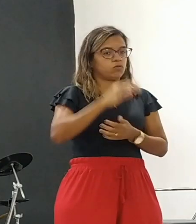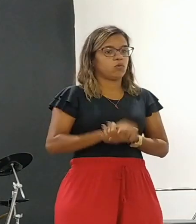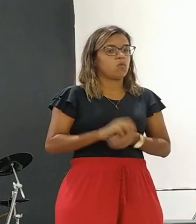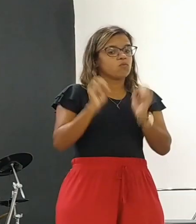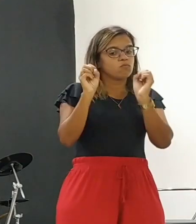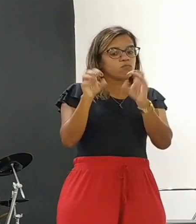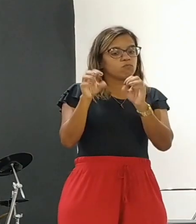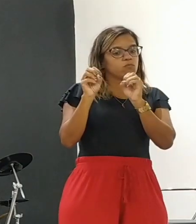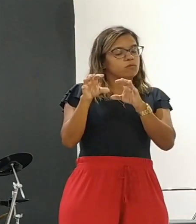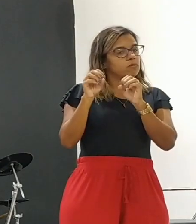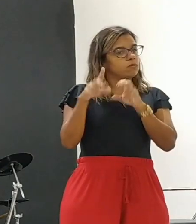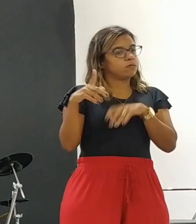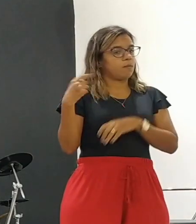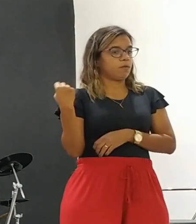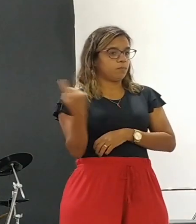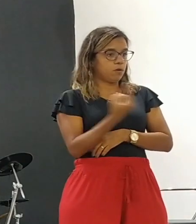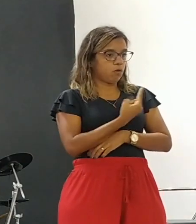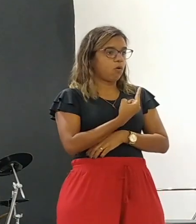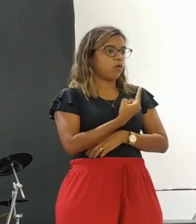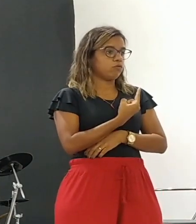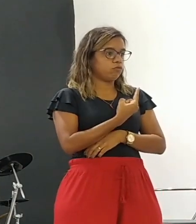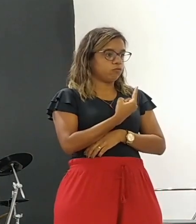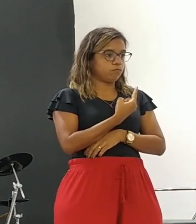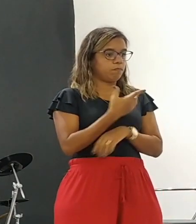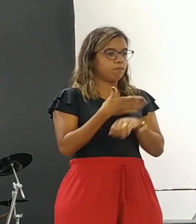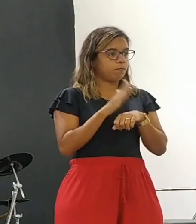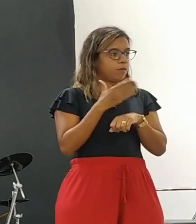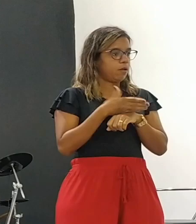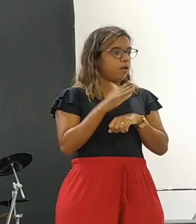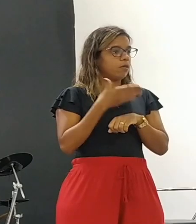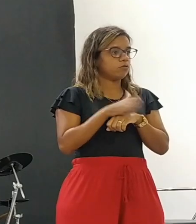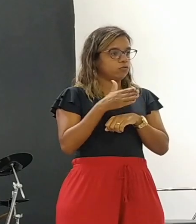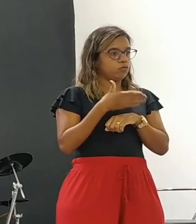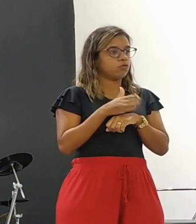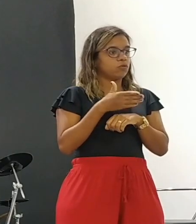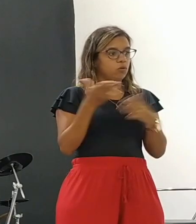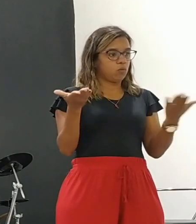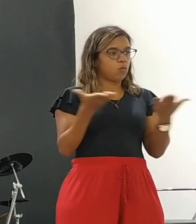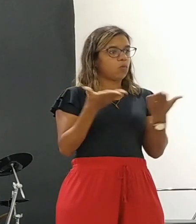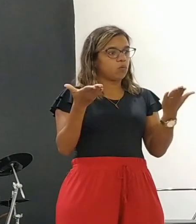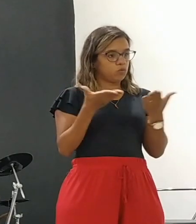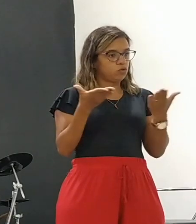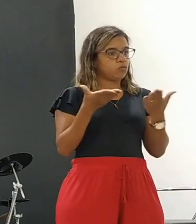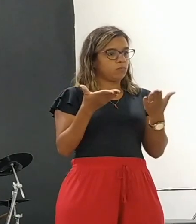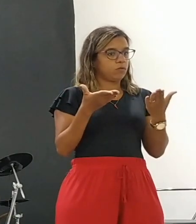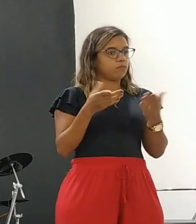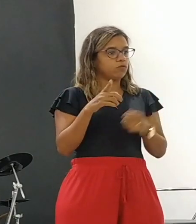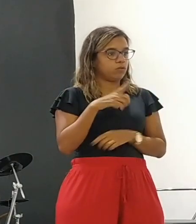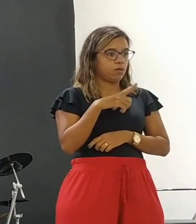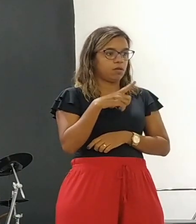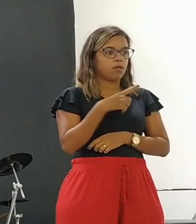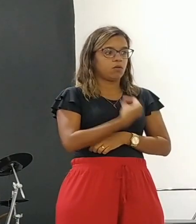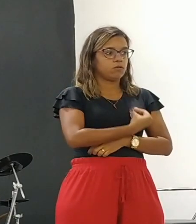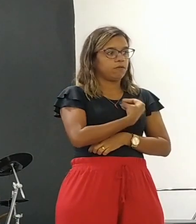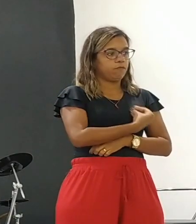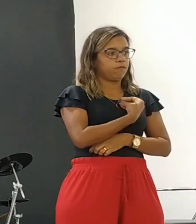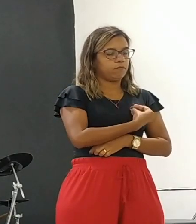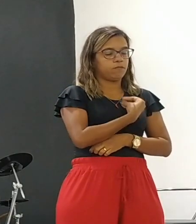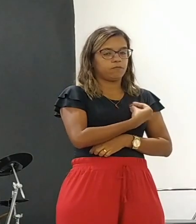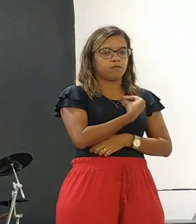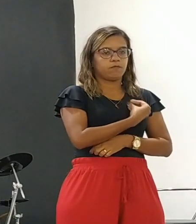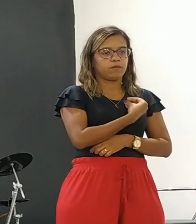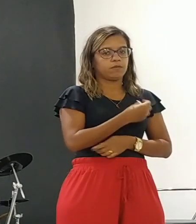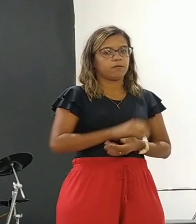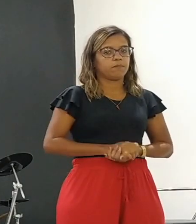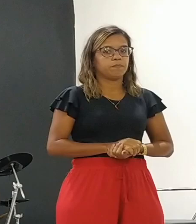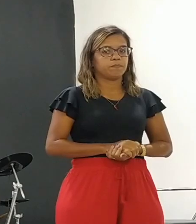um ensinamento para nós, um ensinamento prático que nós podemos aplicar hoje na nossa vida. Quando a